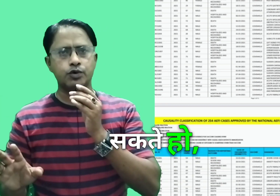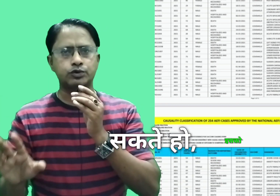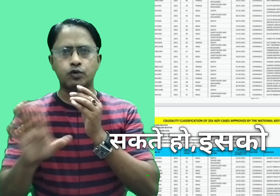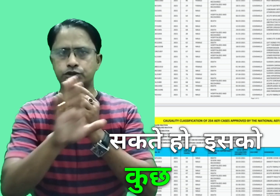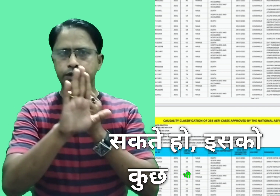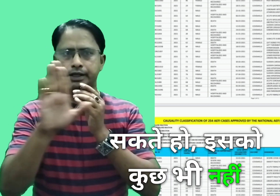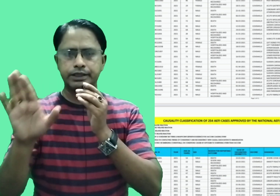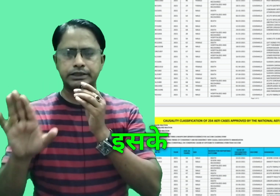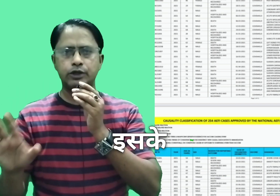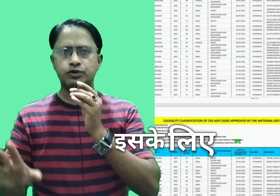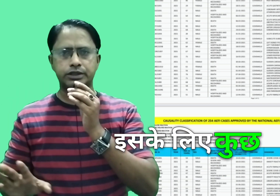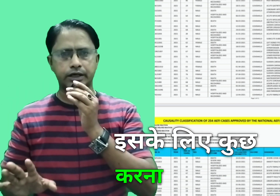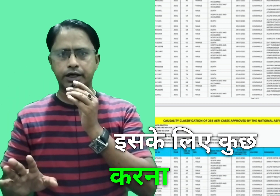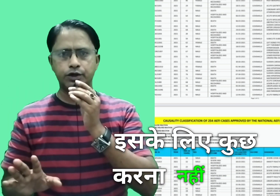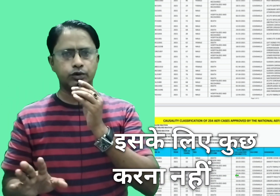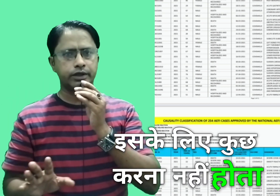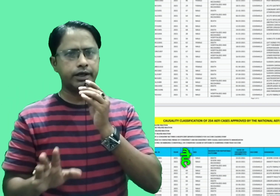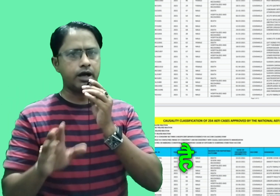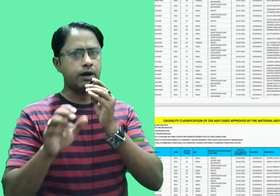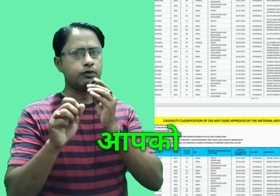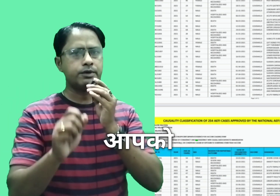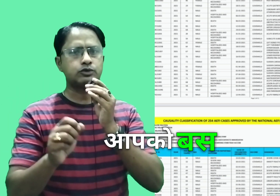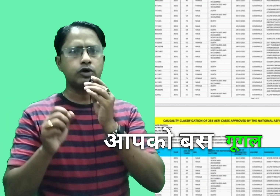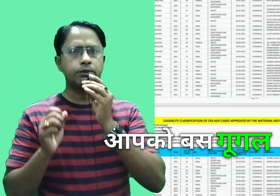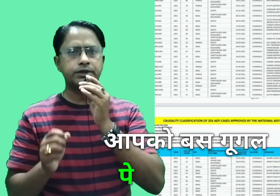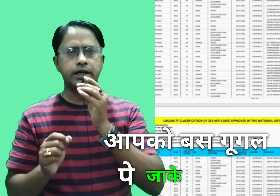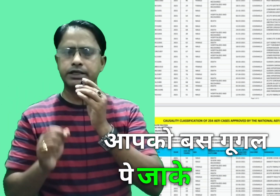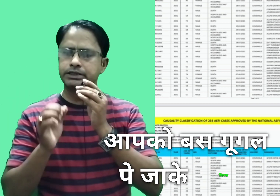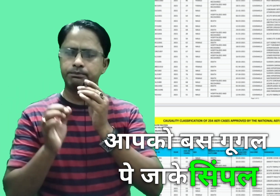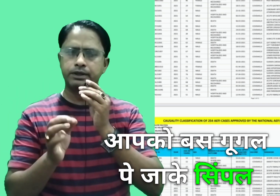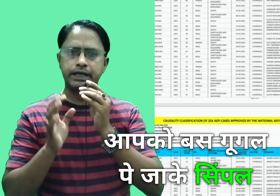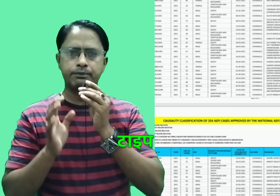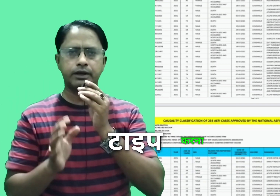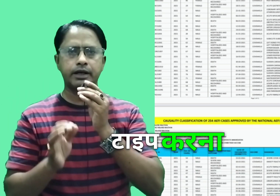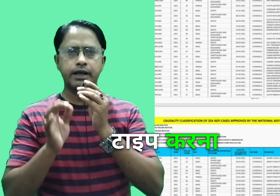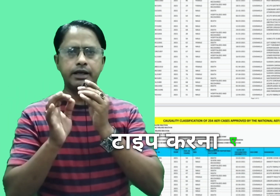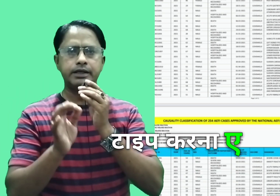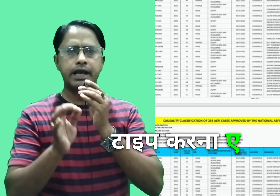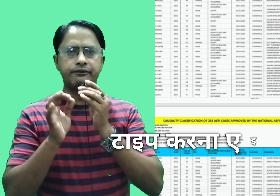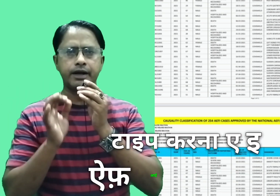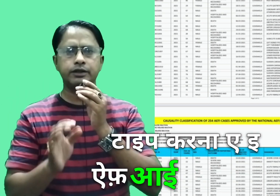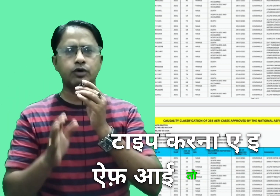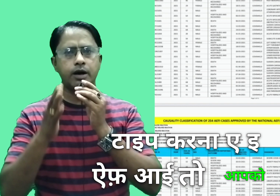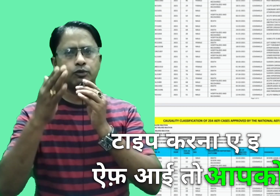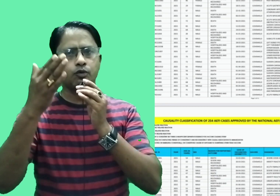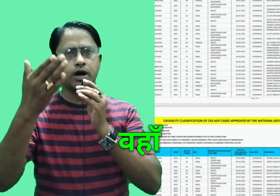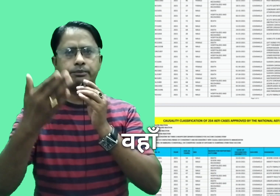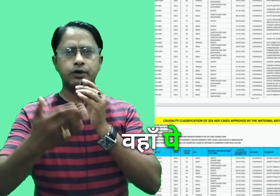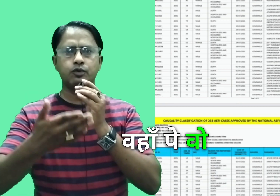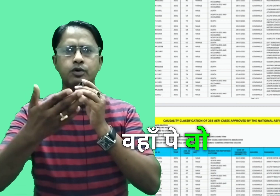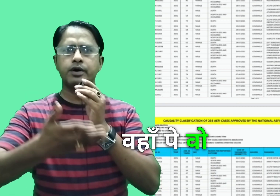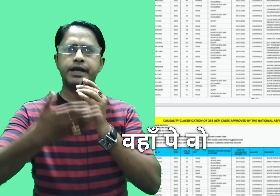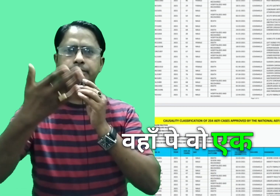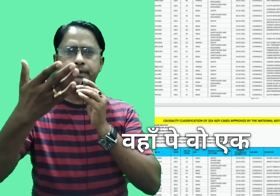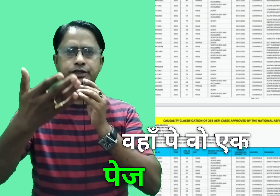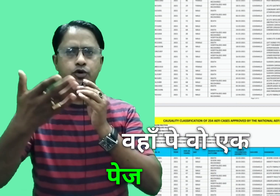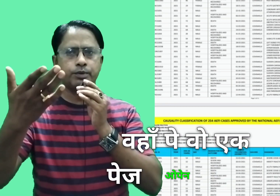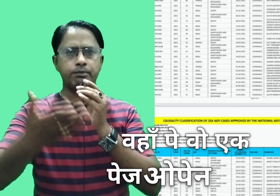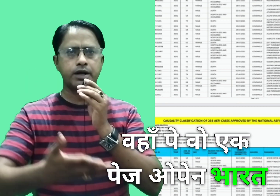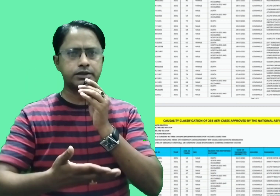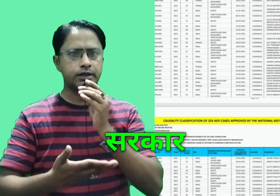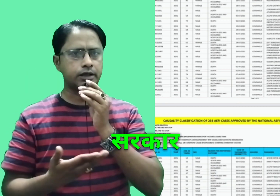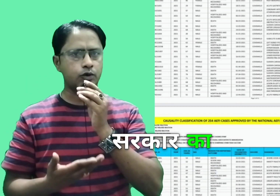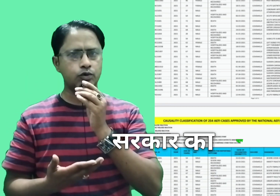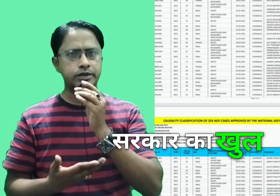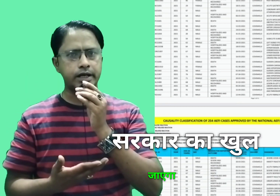सकते हो, इसको कुछ भी नहीं, इसके लिए कुछ करना नहीं होता है। आपको बस गूगल पर जाके सिंपल टाइप करना AEFI, तो आपको वहाँ पे वो एक पेज